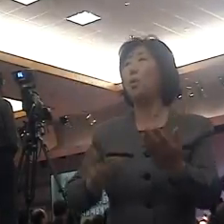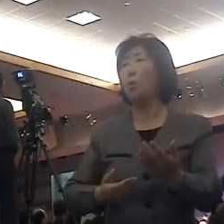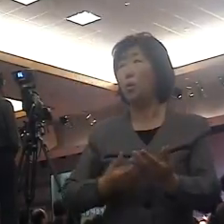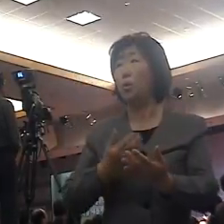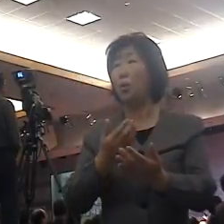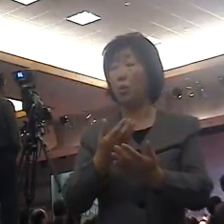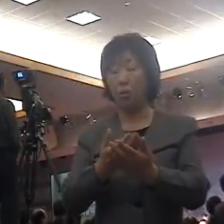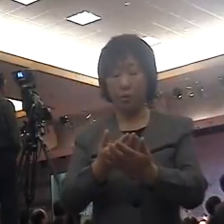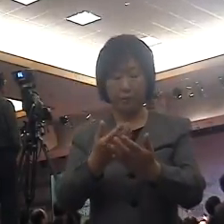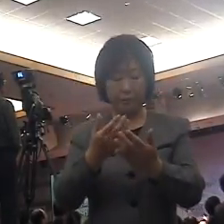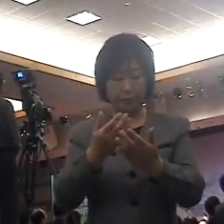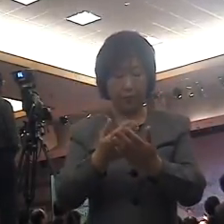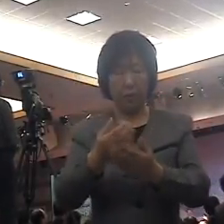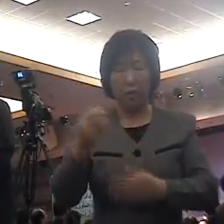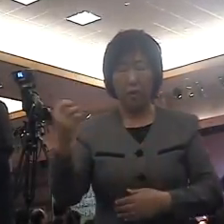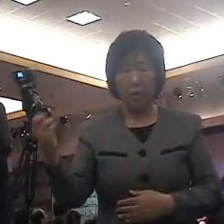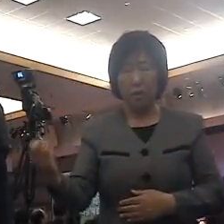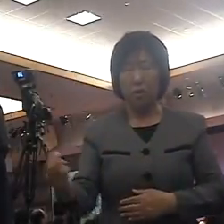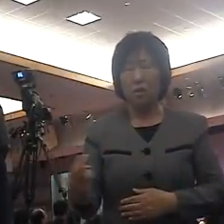붙드소서. 살아계신 성령님,